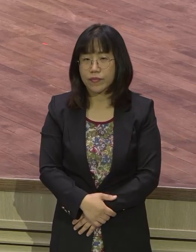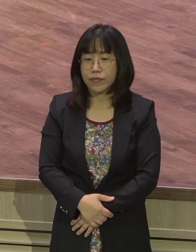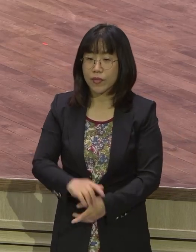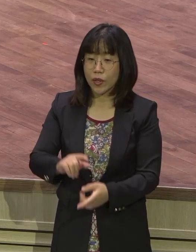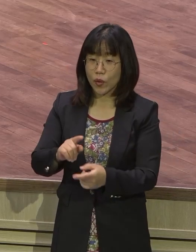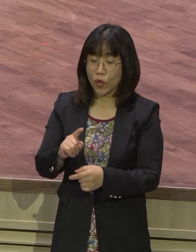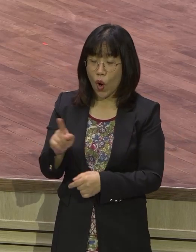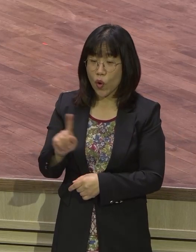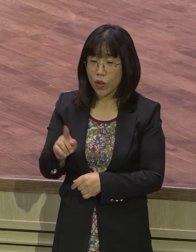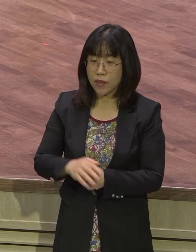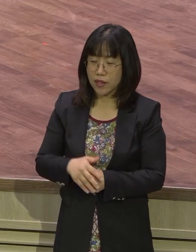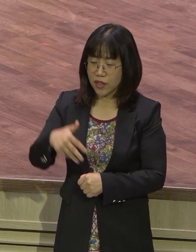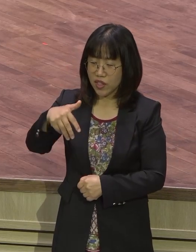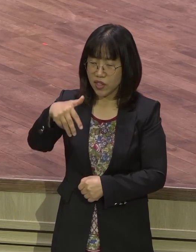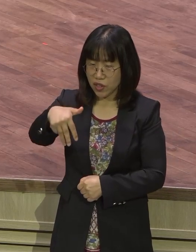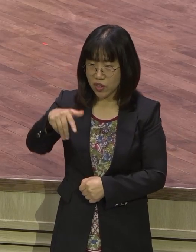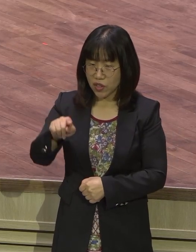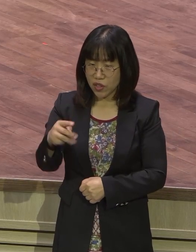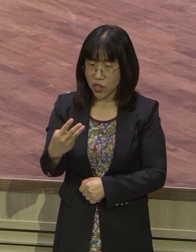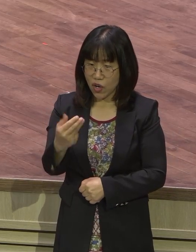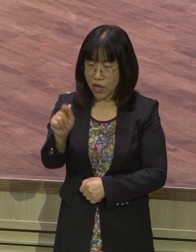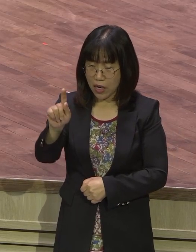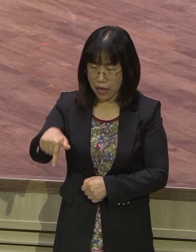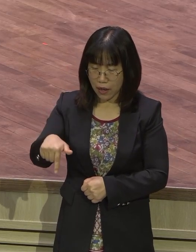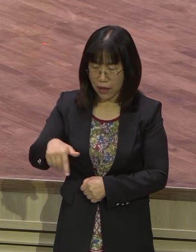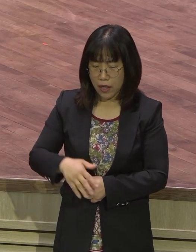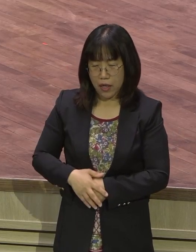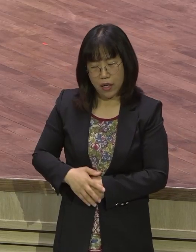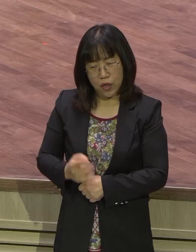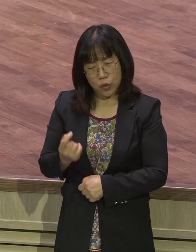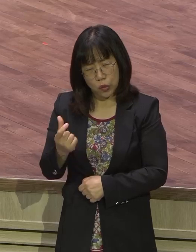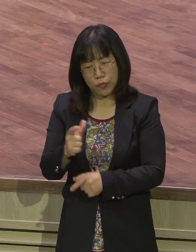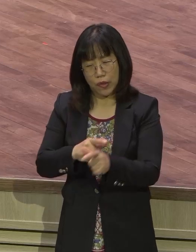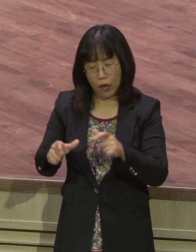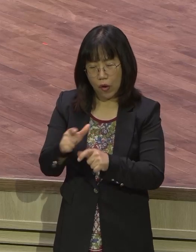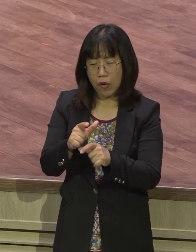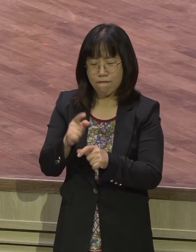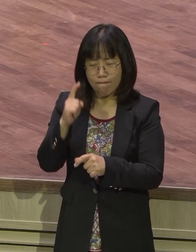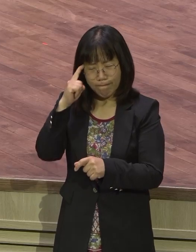철학적으로 심오한 경지 속에 도달하면 뭔가